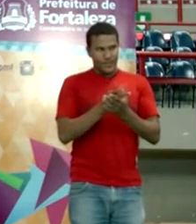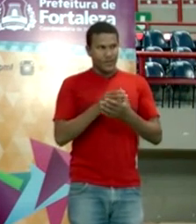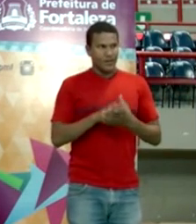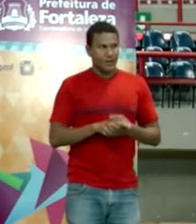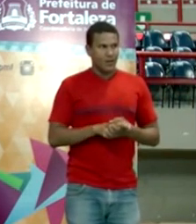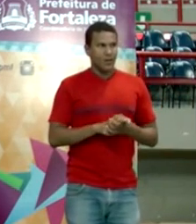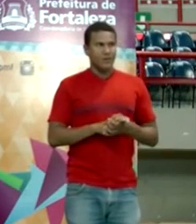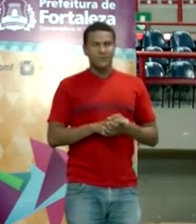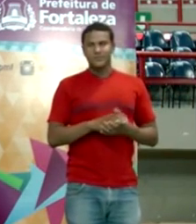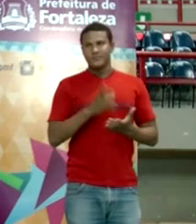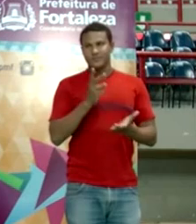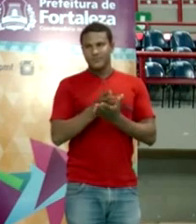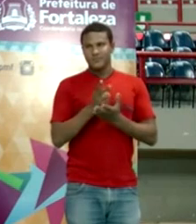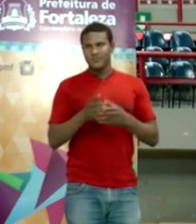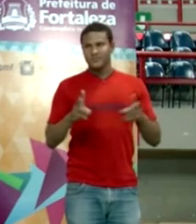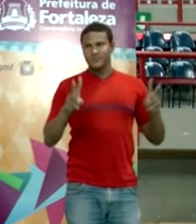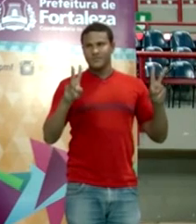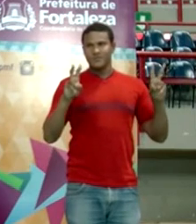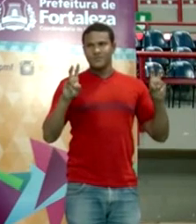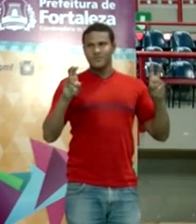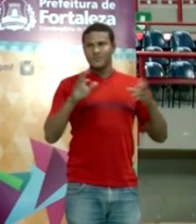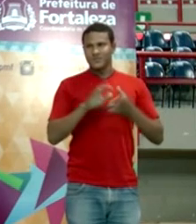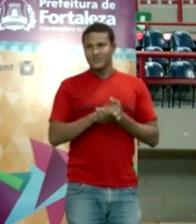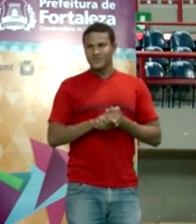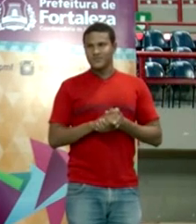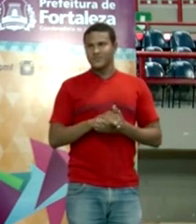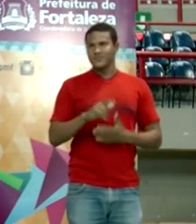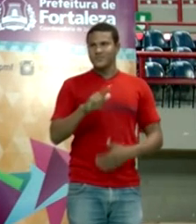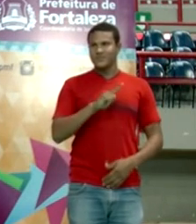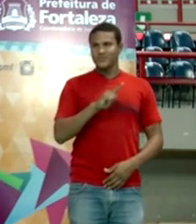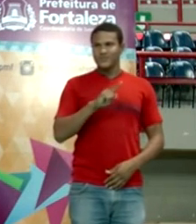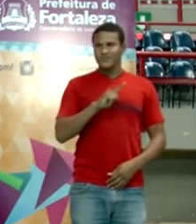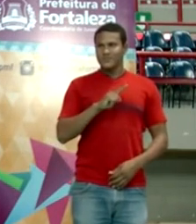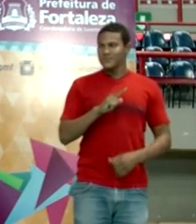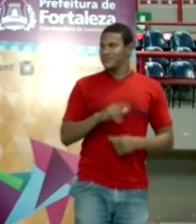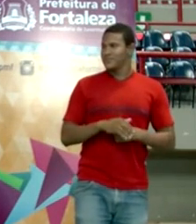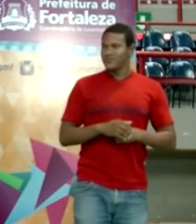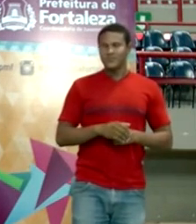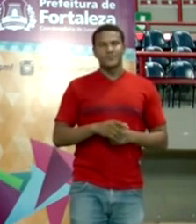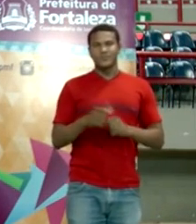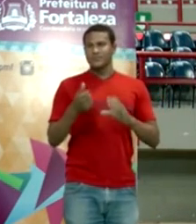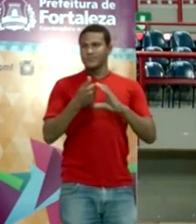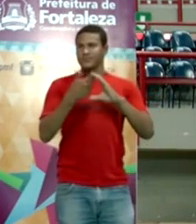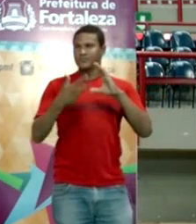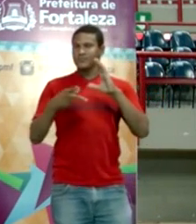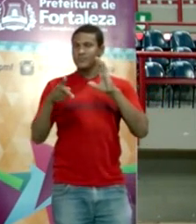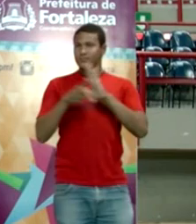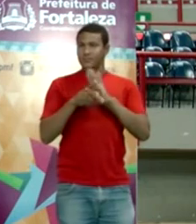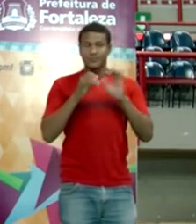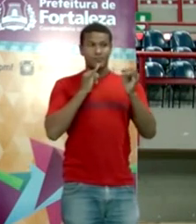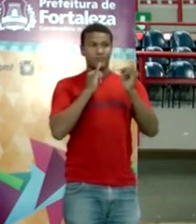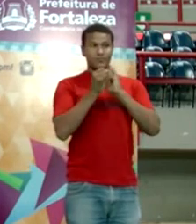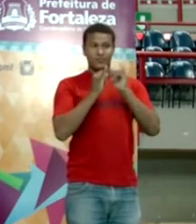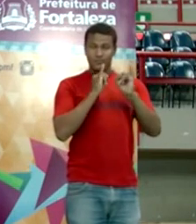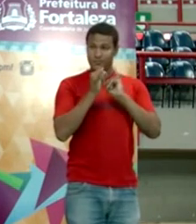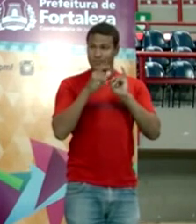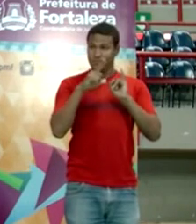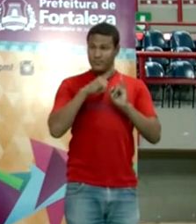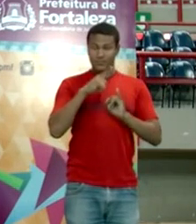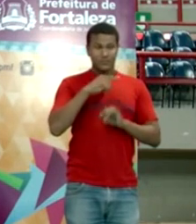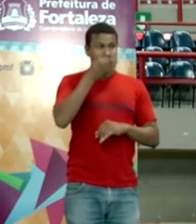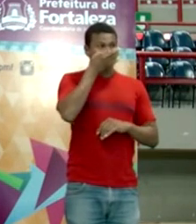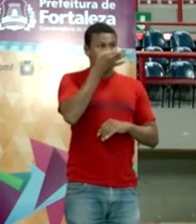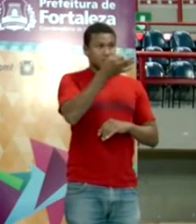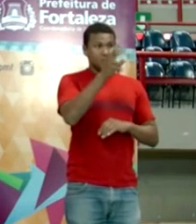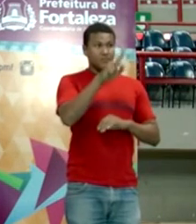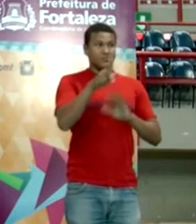Continuando o enunciado da história. Além de ser característica essencial da internet, do ponto de vista da produção